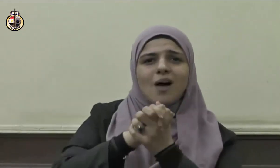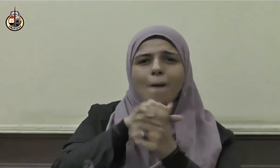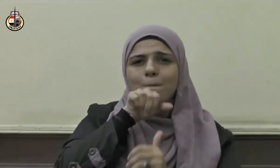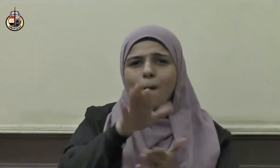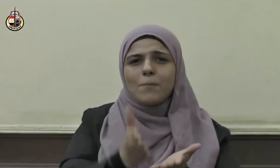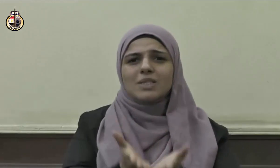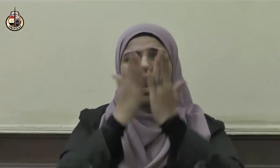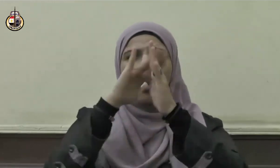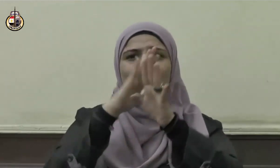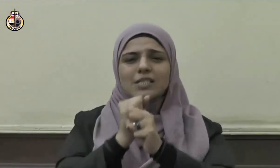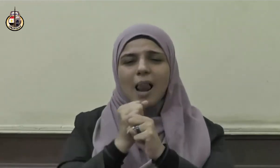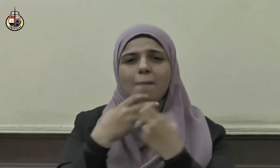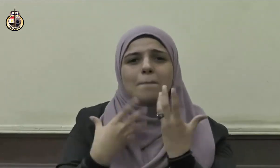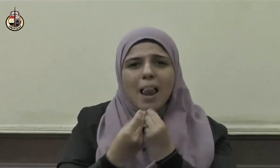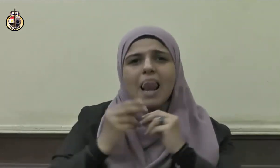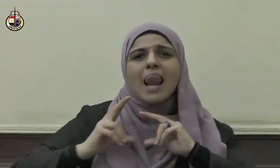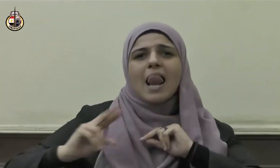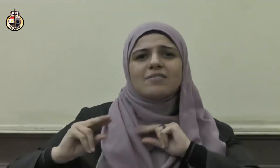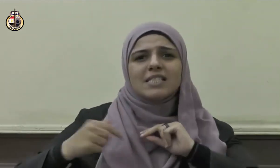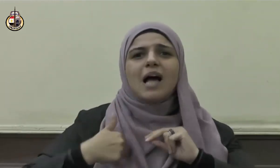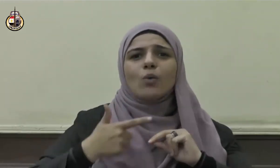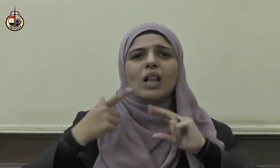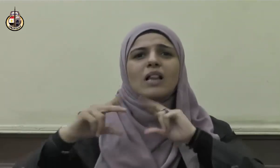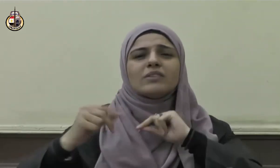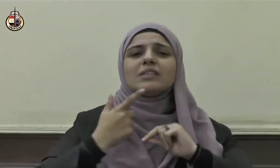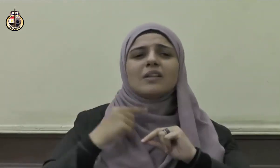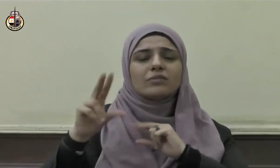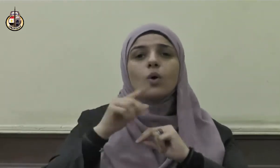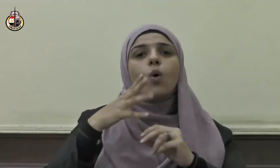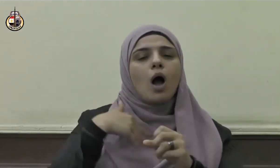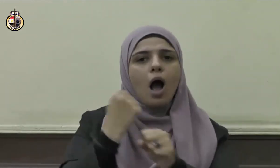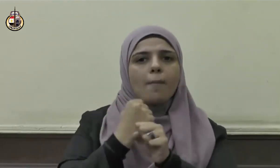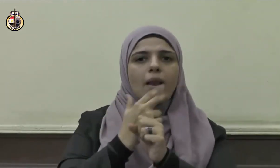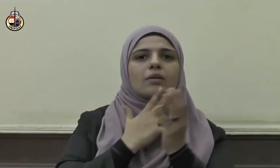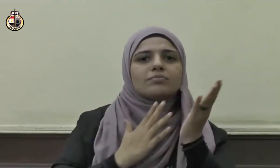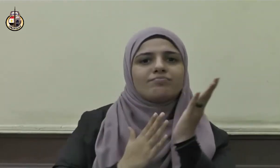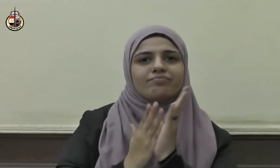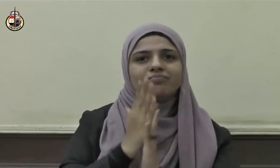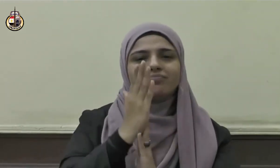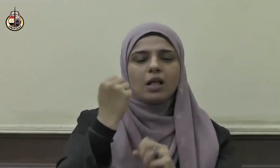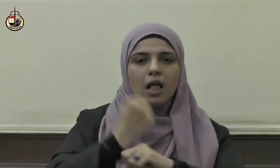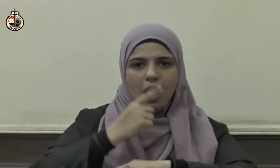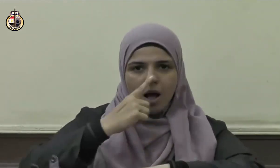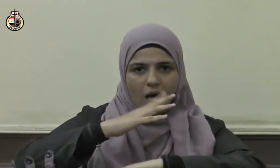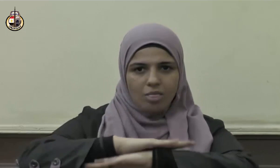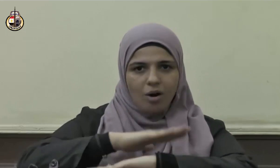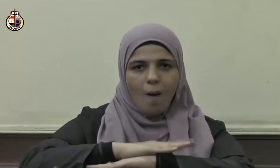الله صلى الله عليه وسلم، والتخلق لأخلاقهم وإظهار